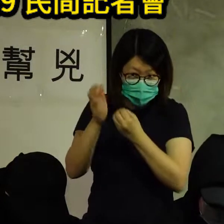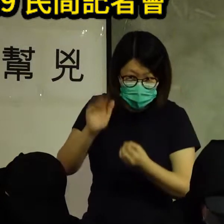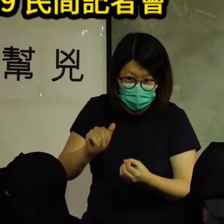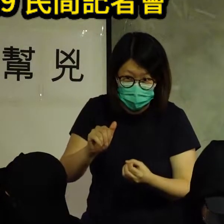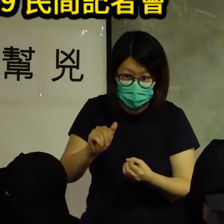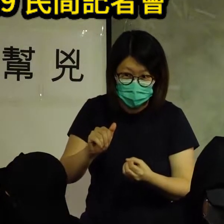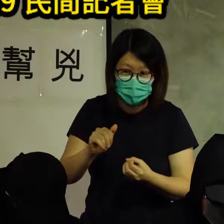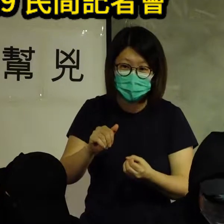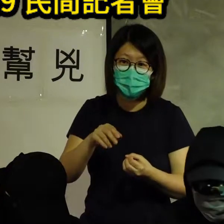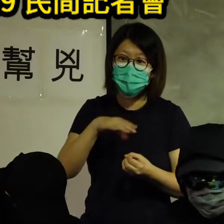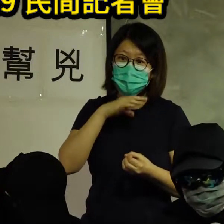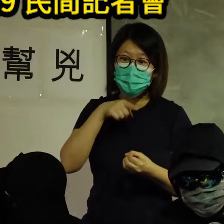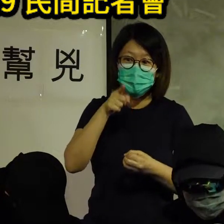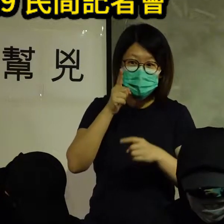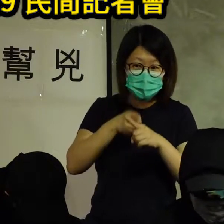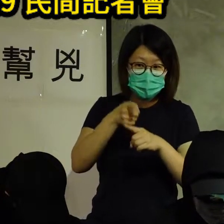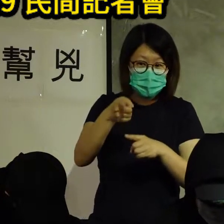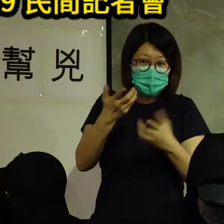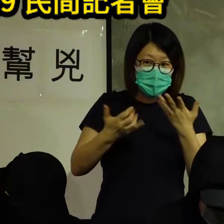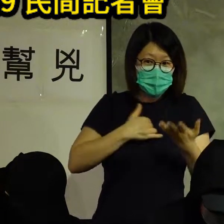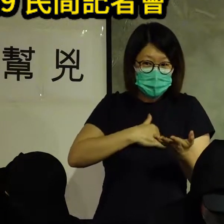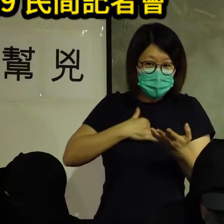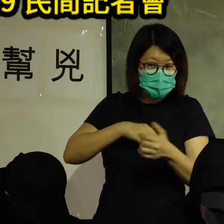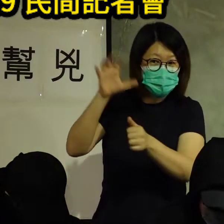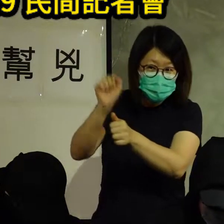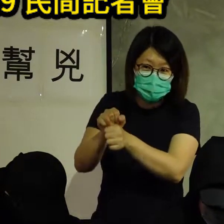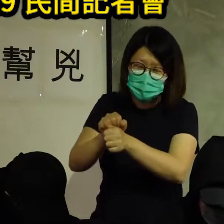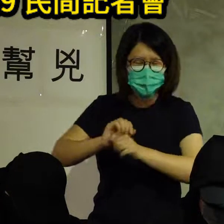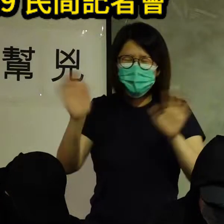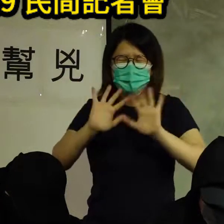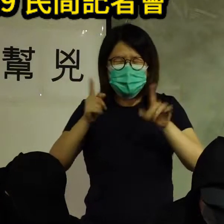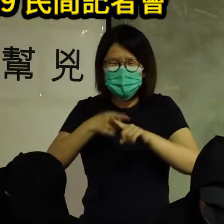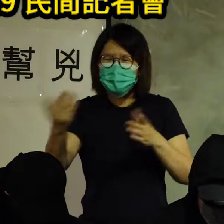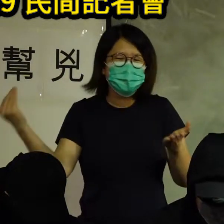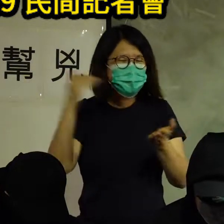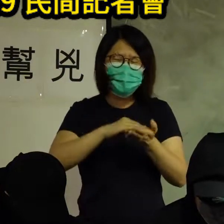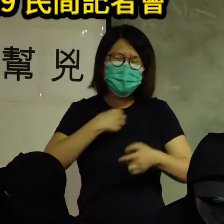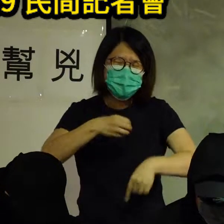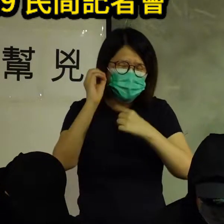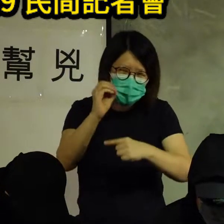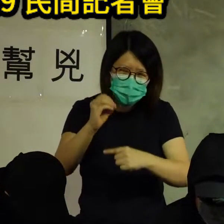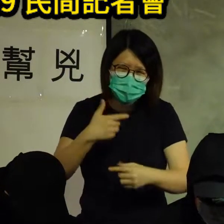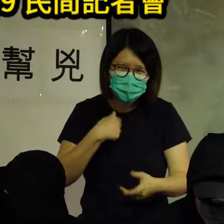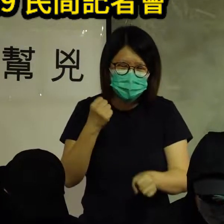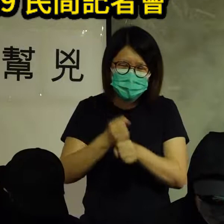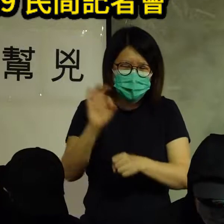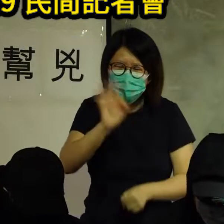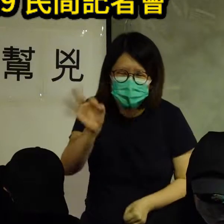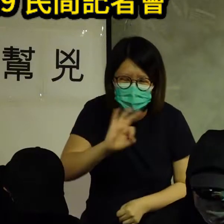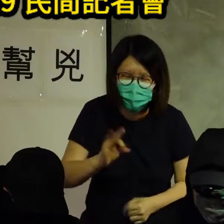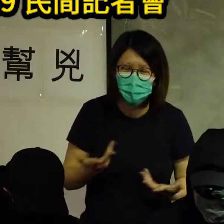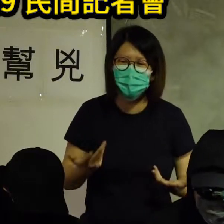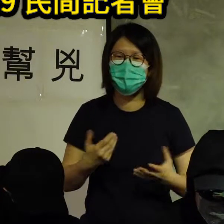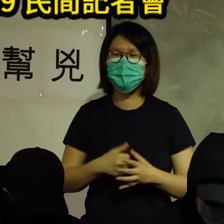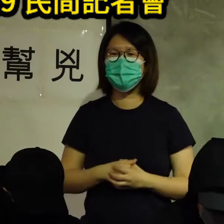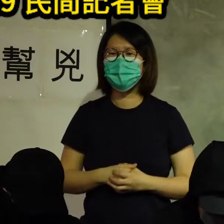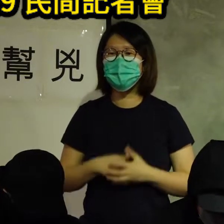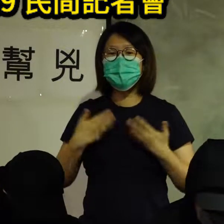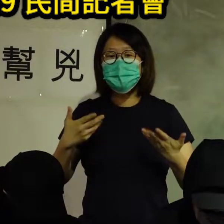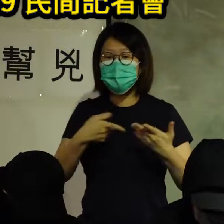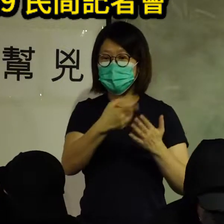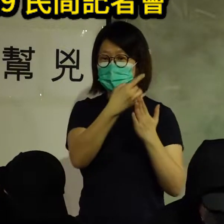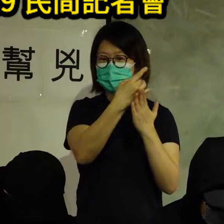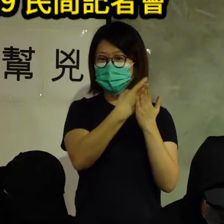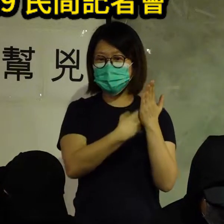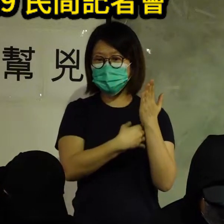即使實際上並沒有發生條例入面給予執法者權力凍結市